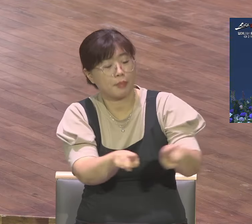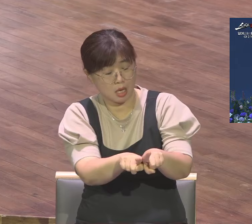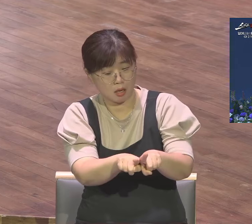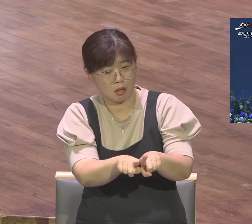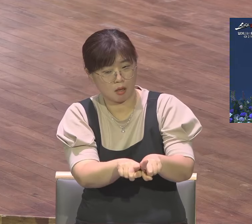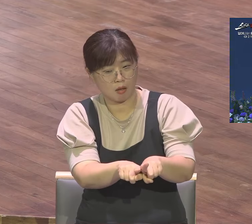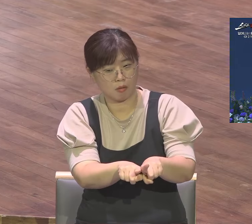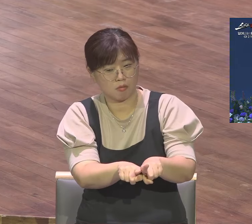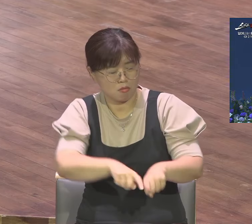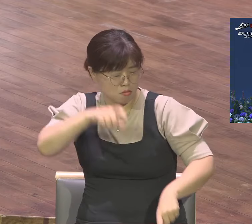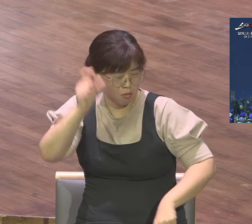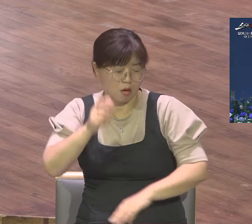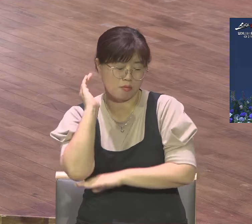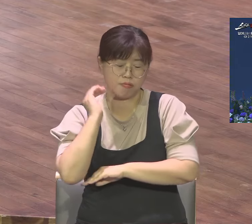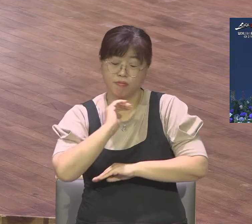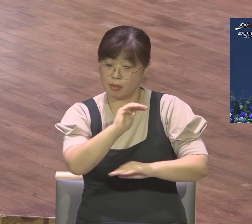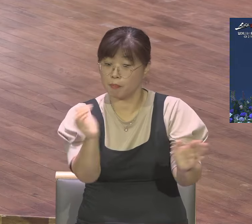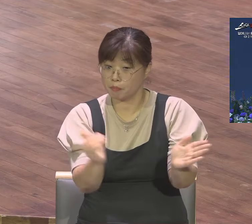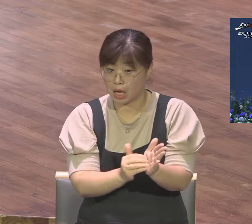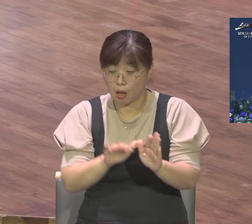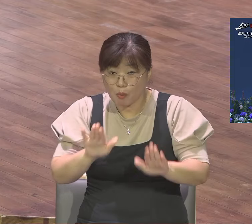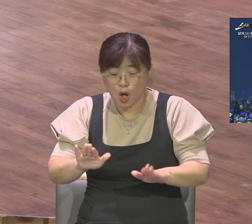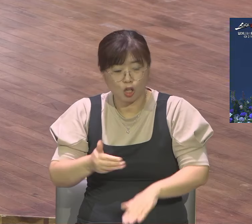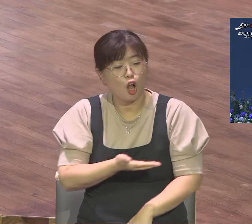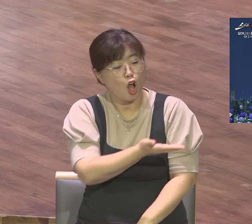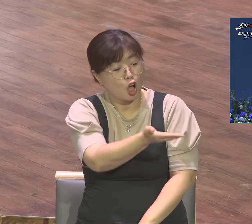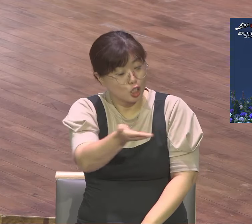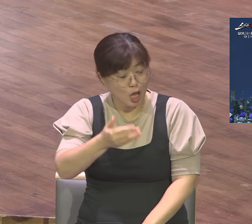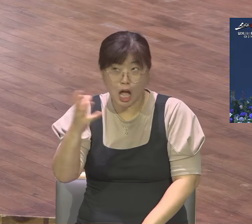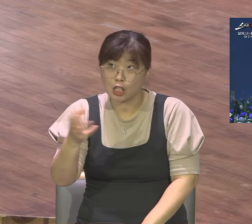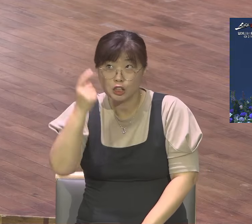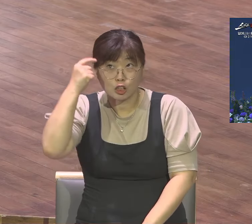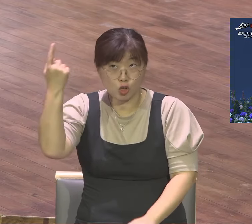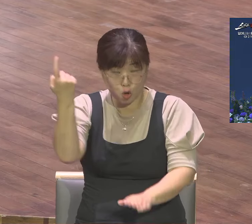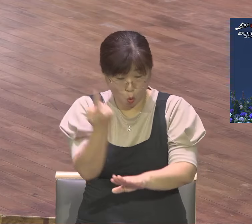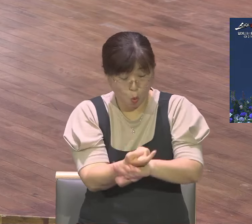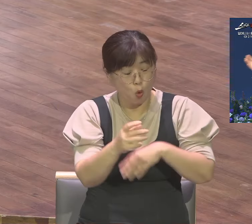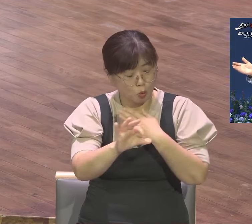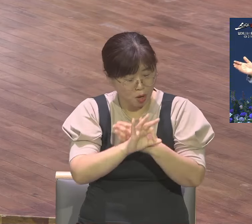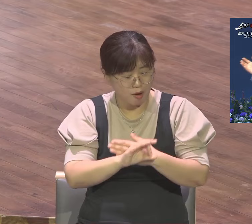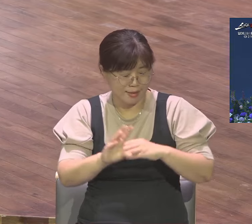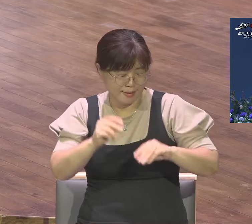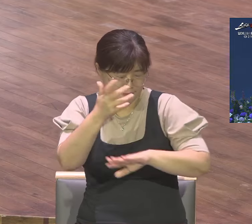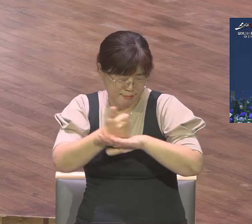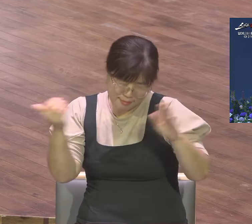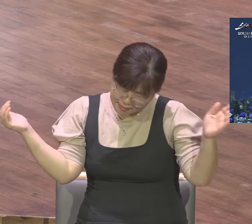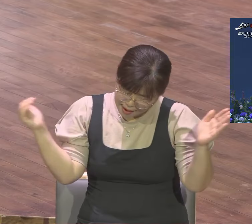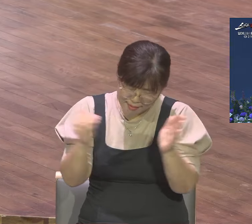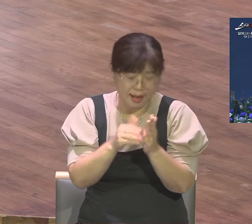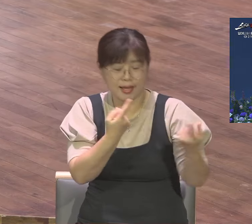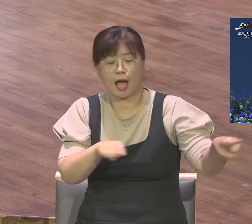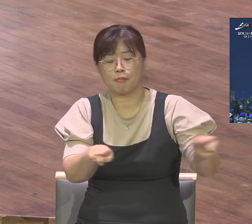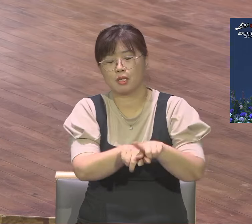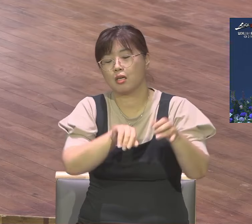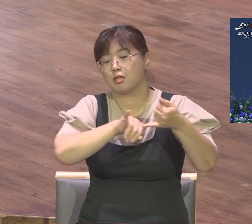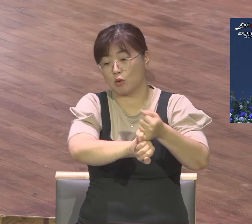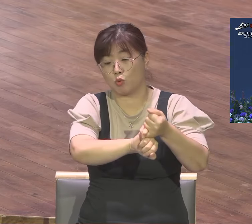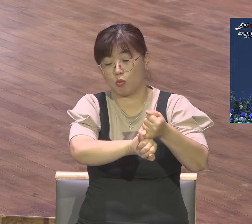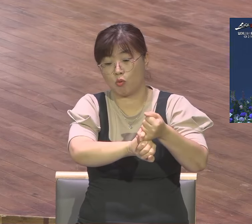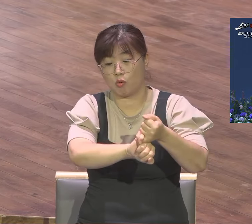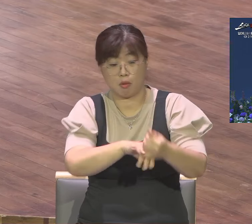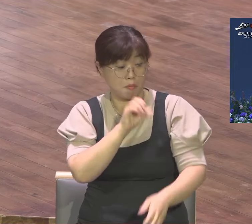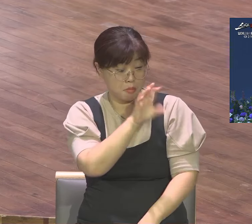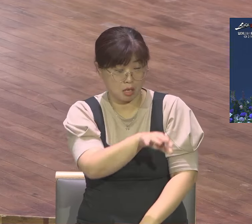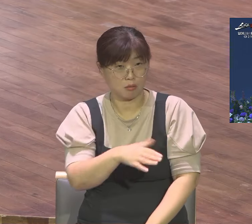내가 세상 끝날까지 너희와 항상 함께 있으리라. 세상 끝날까지 나는 가지만은 내 영이 너와